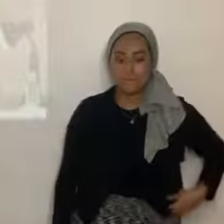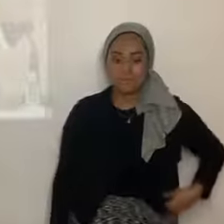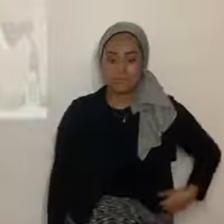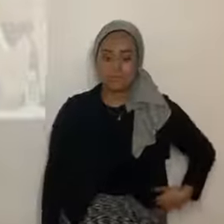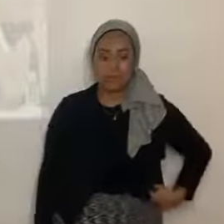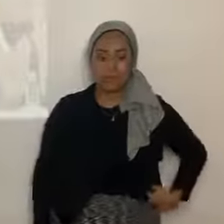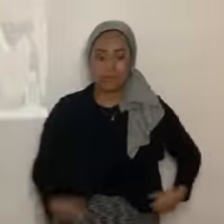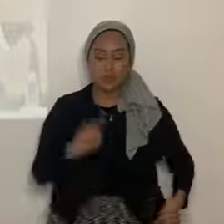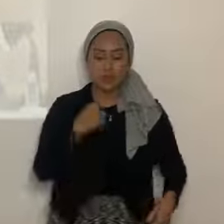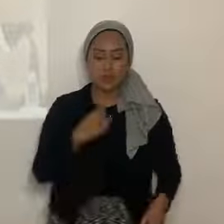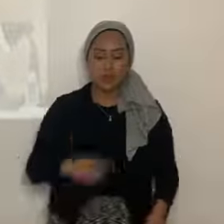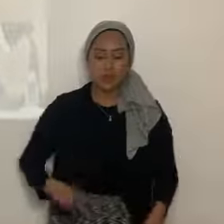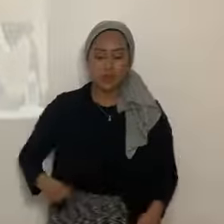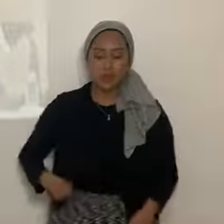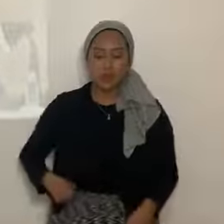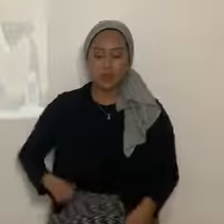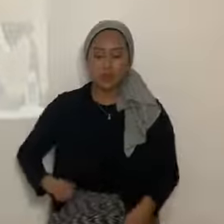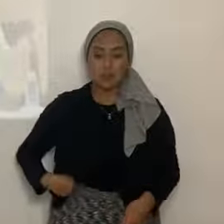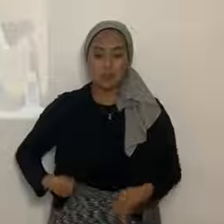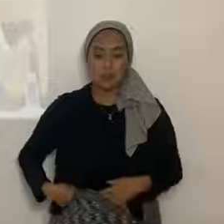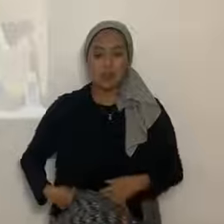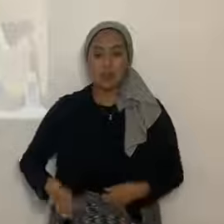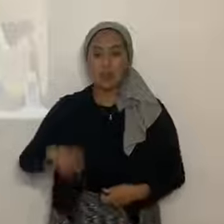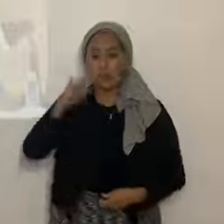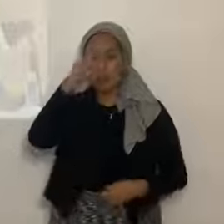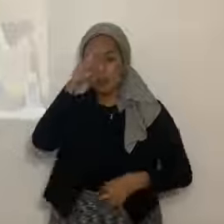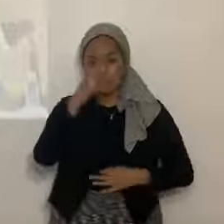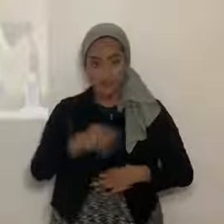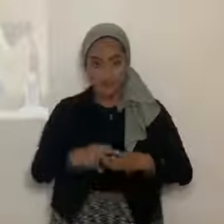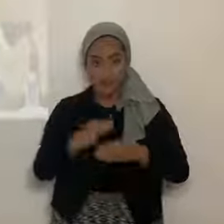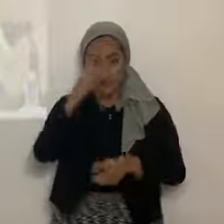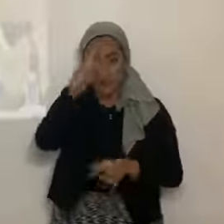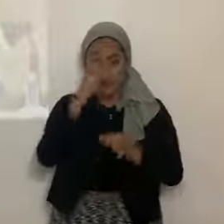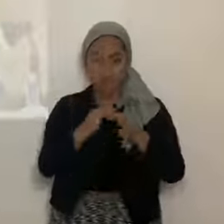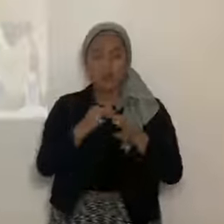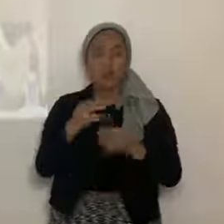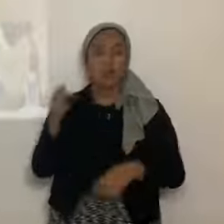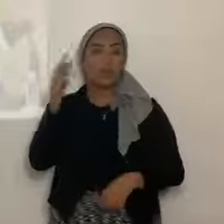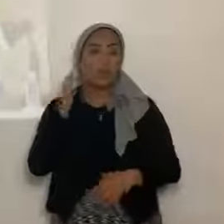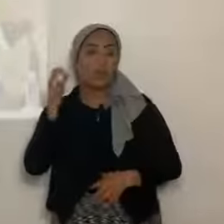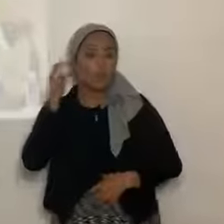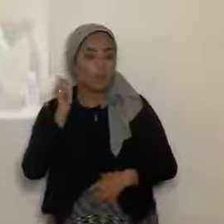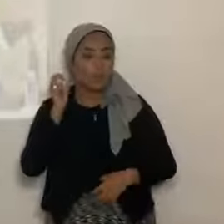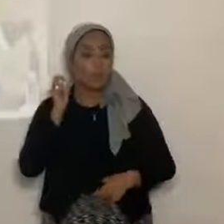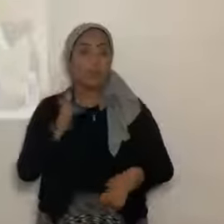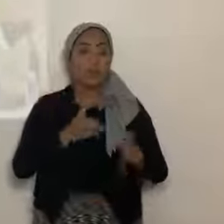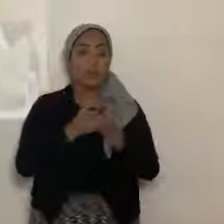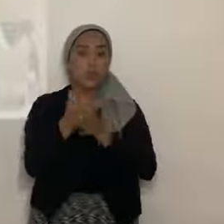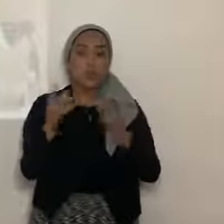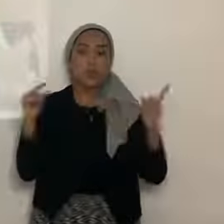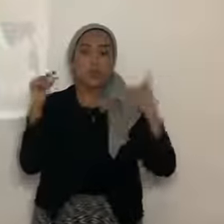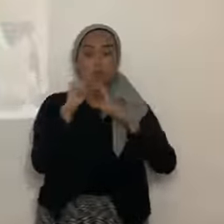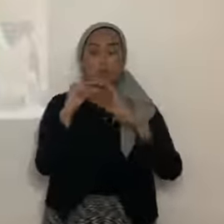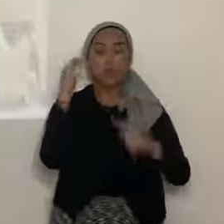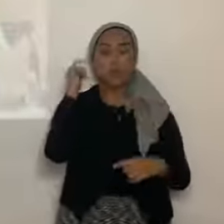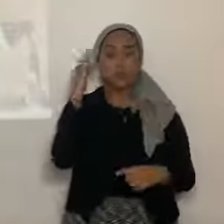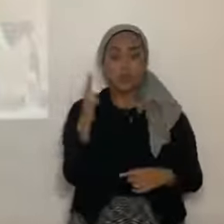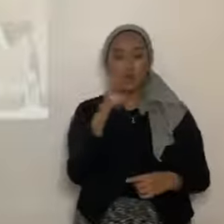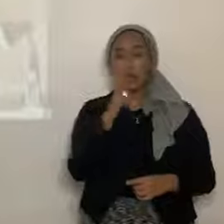Dice así: así que la fe es por el oír, y el oír por la palabra de Yahweh, quien es Yahshua